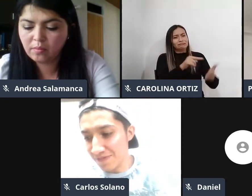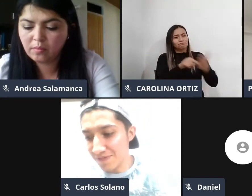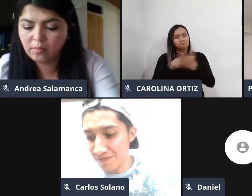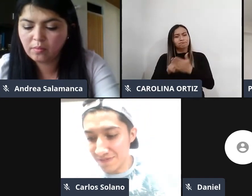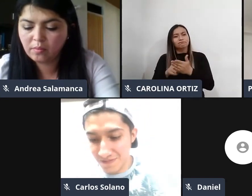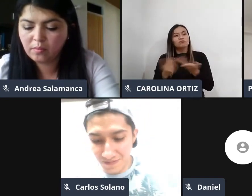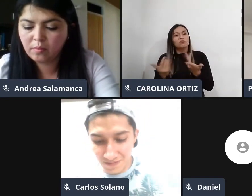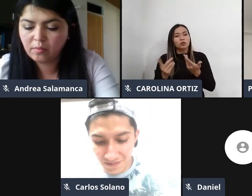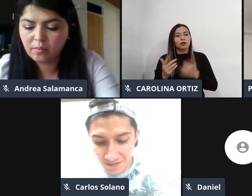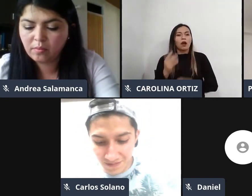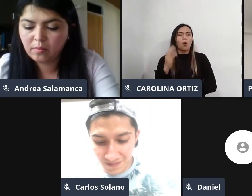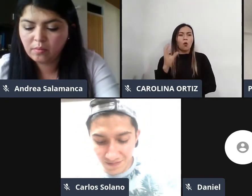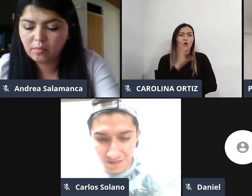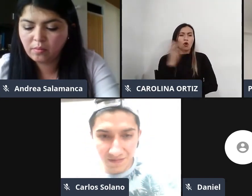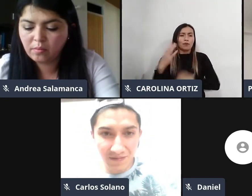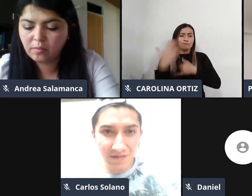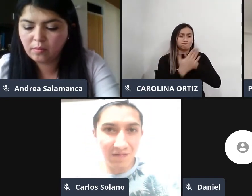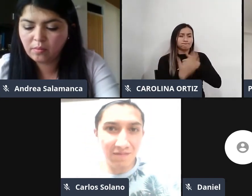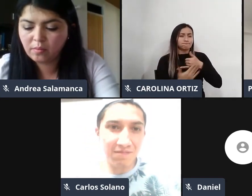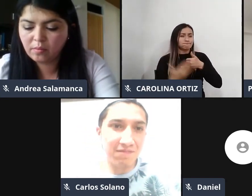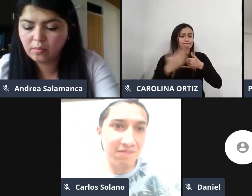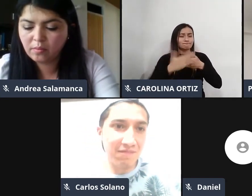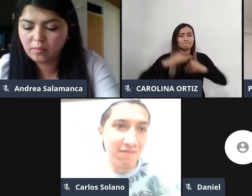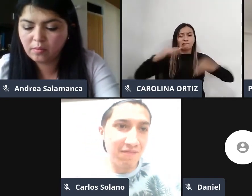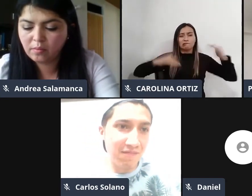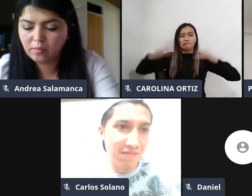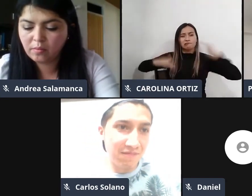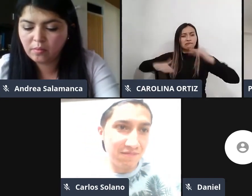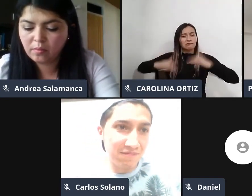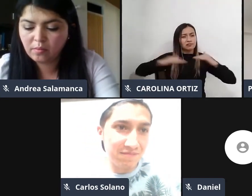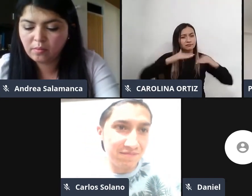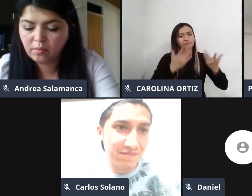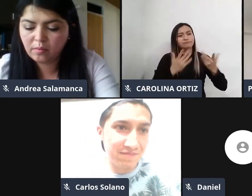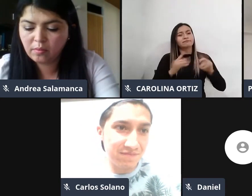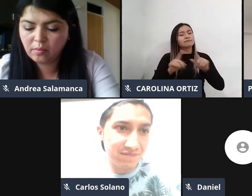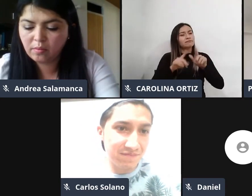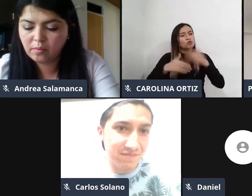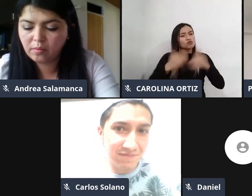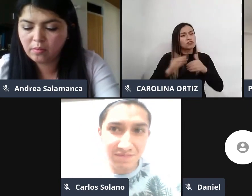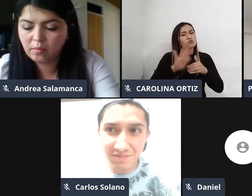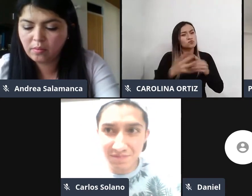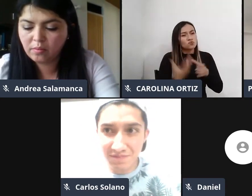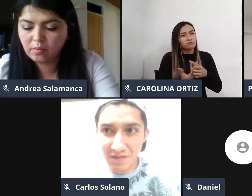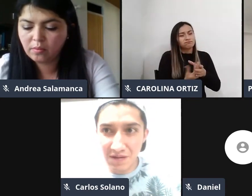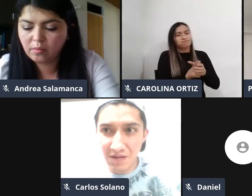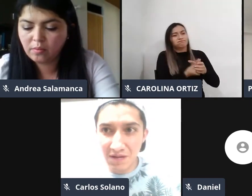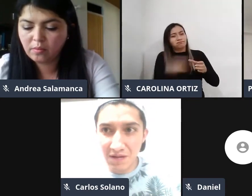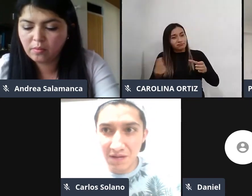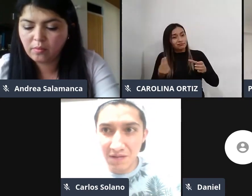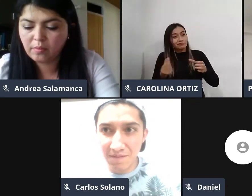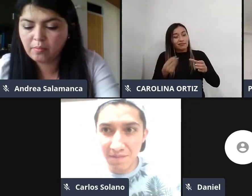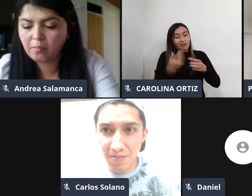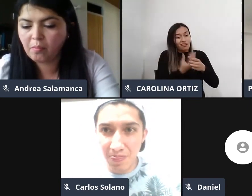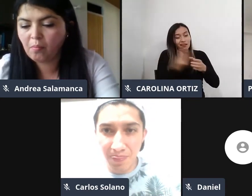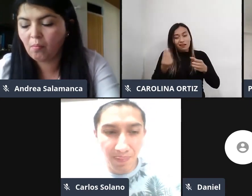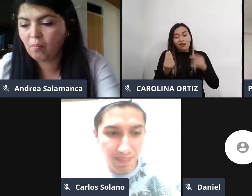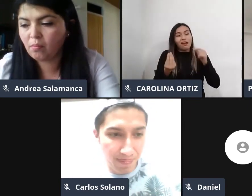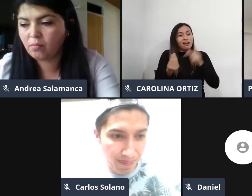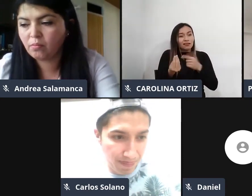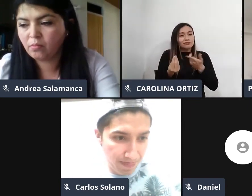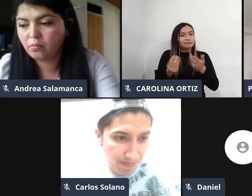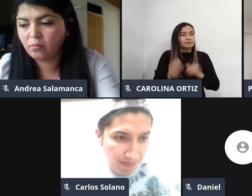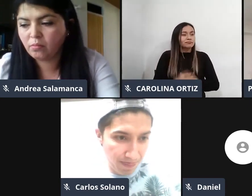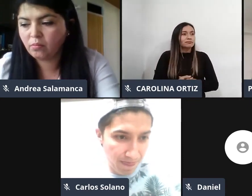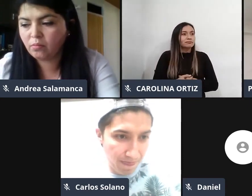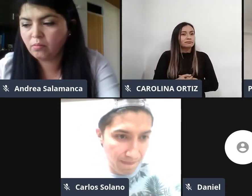Colombia, estos procesos de la exclusión, que sabemos que la exclusión recluye